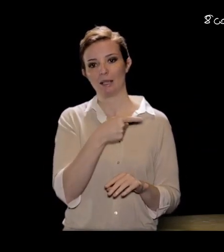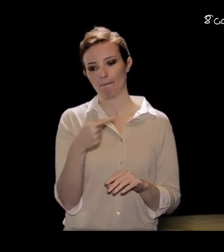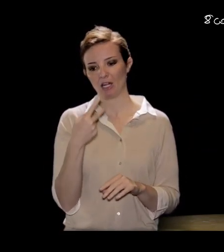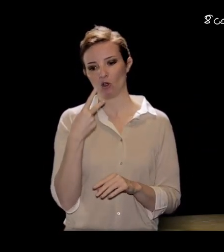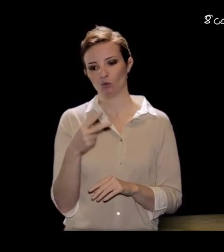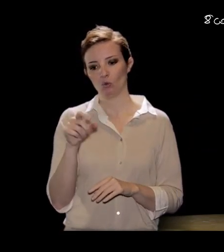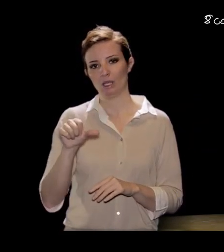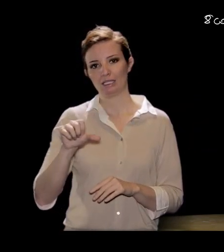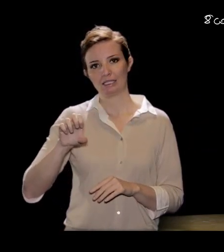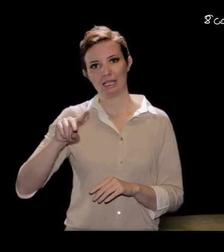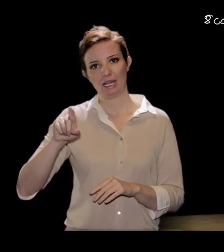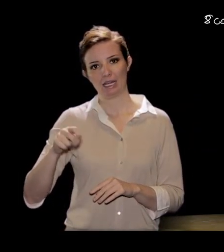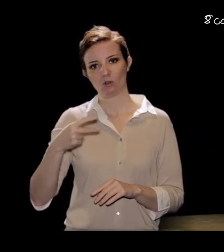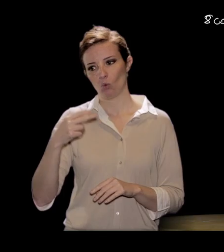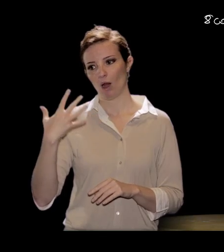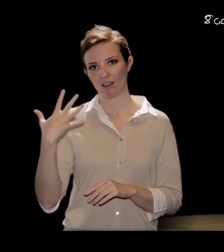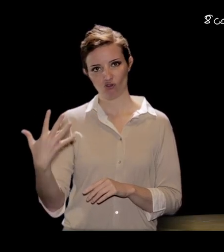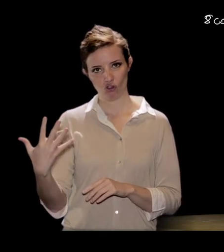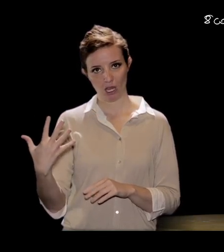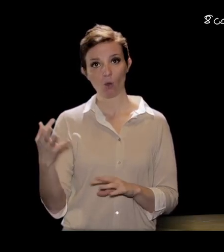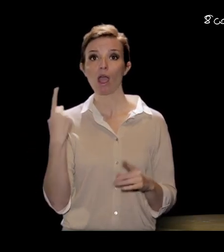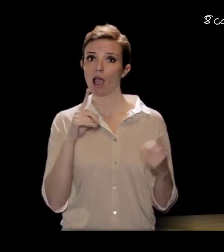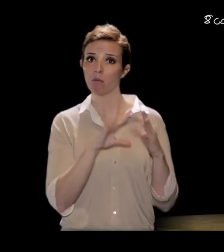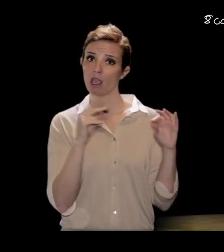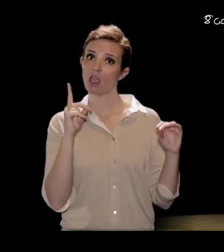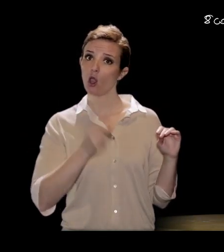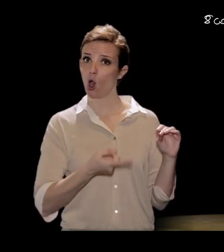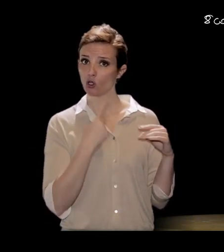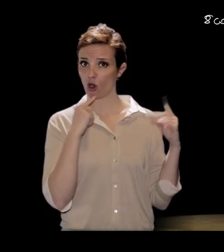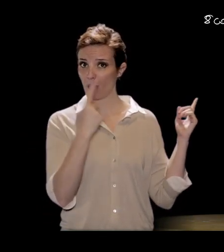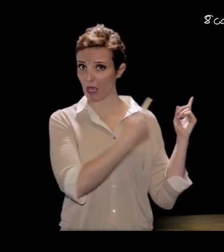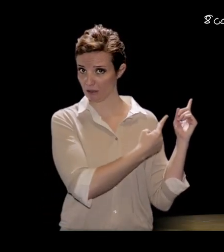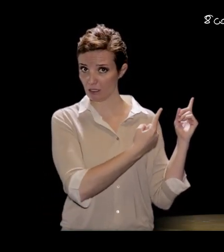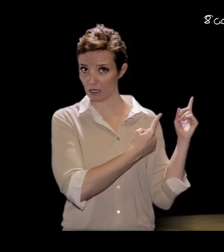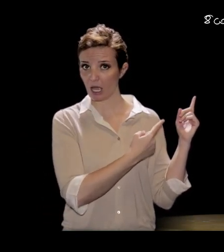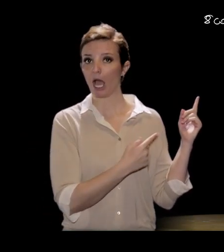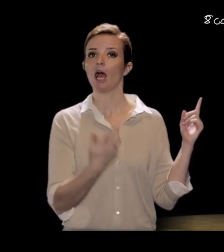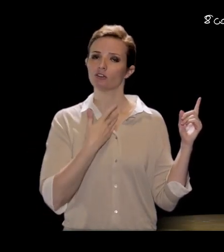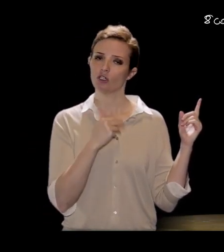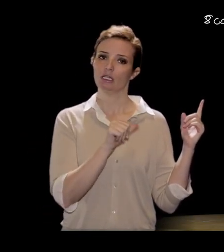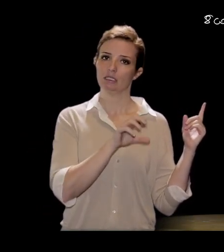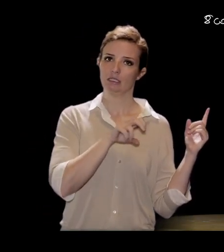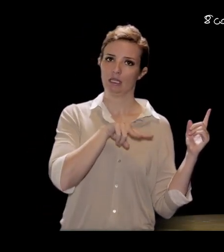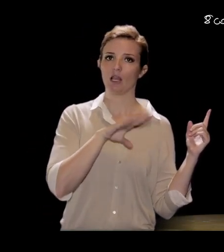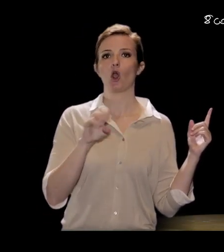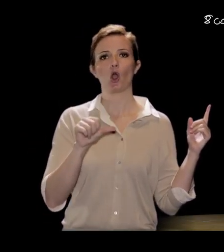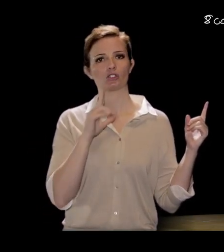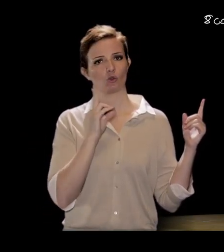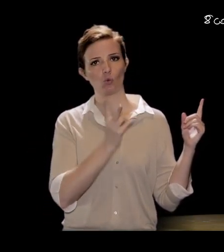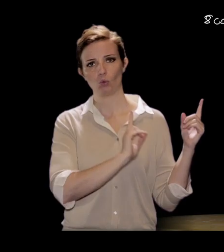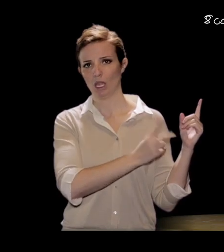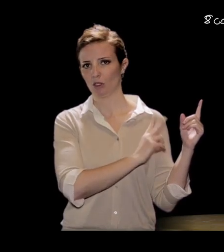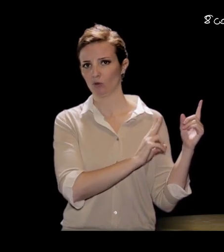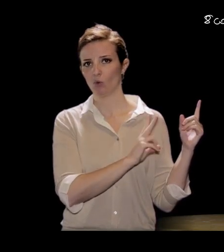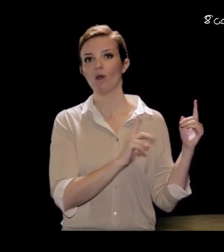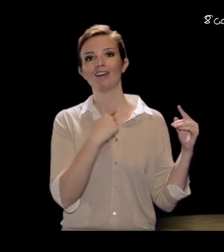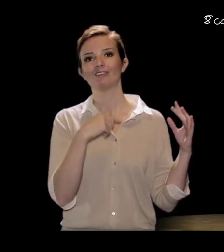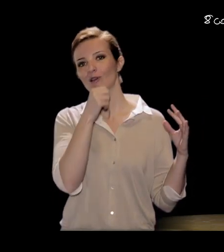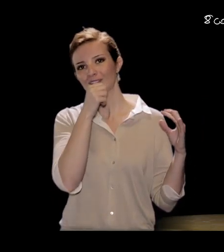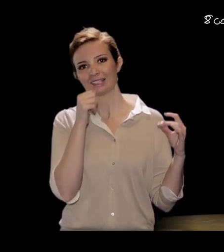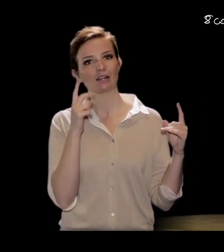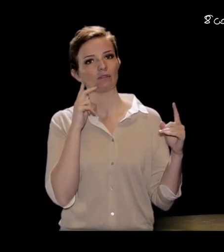uguale 5, questa equazione goniometrica evidentemente è caratterizzata sia dal seno che dal coseno, noi dobbiamo cercare di portare